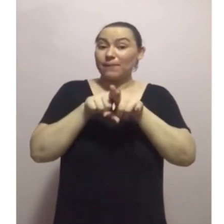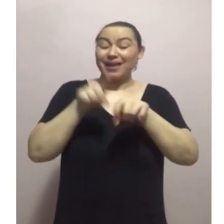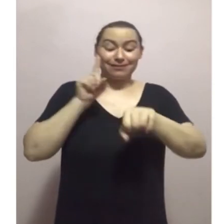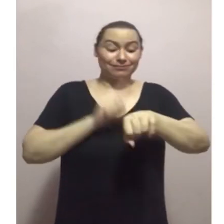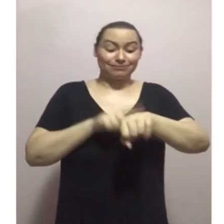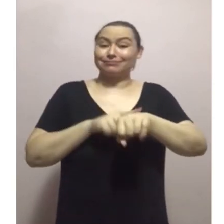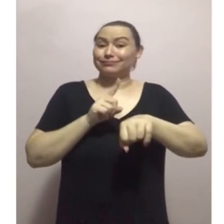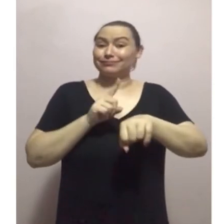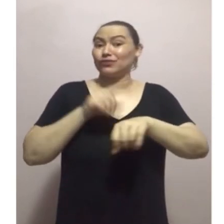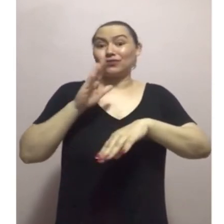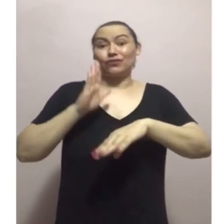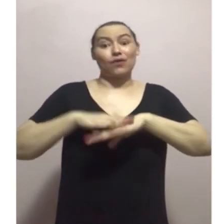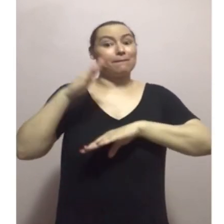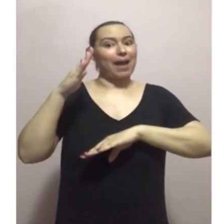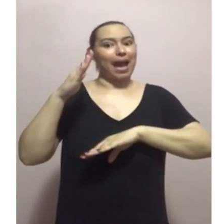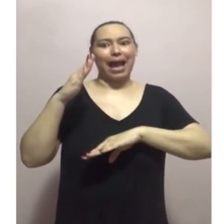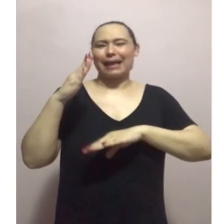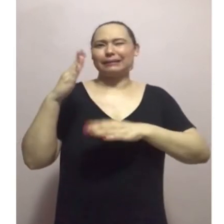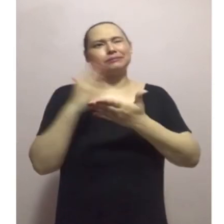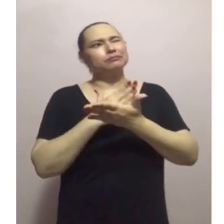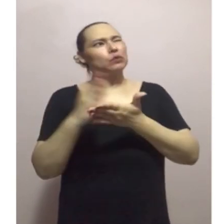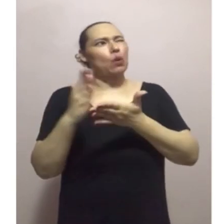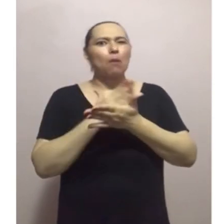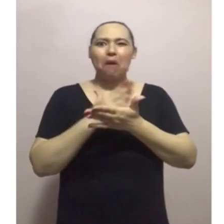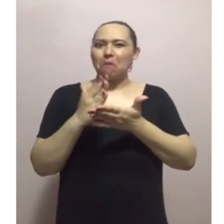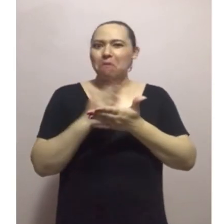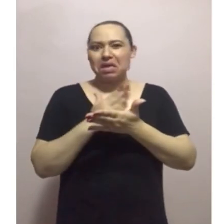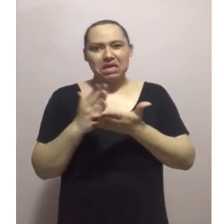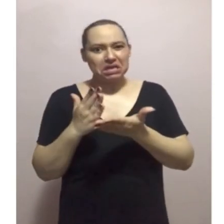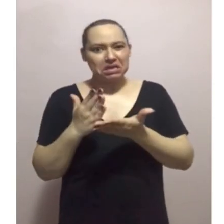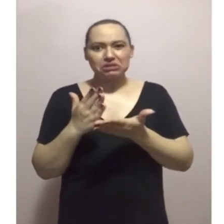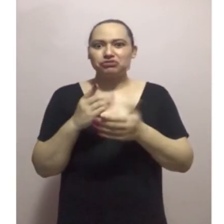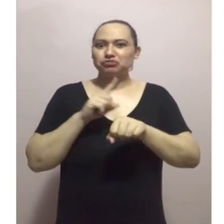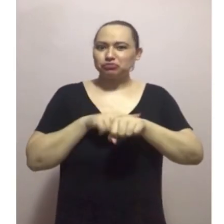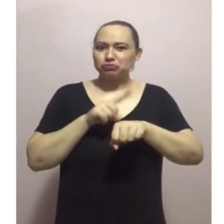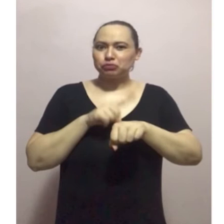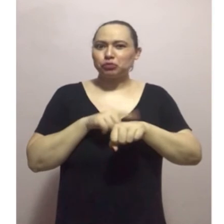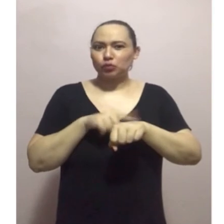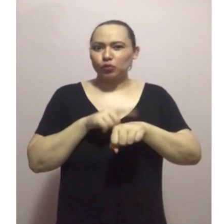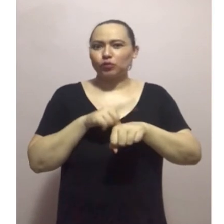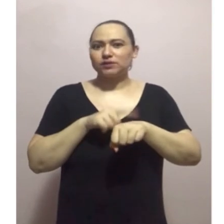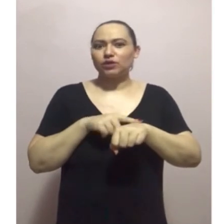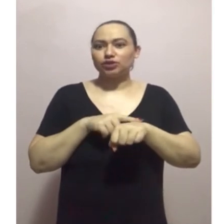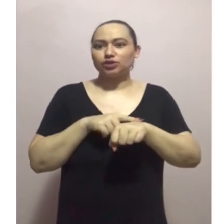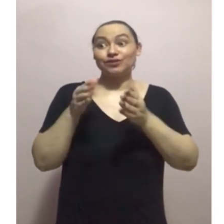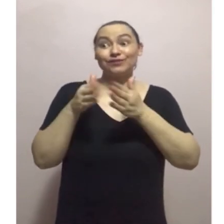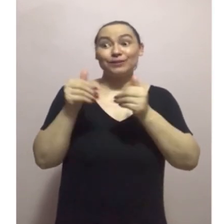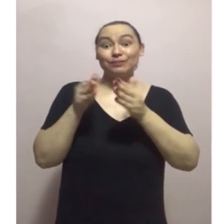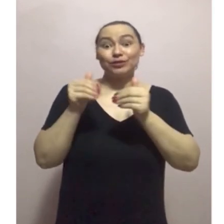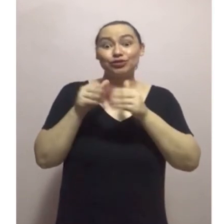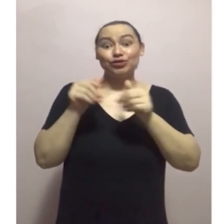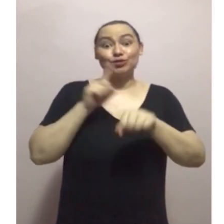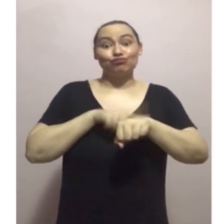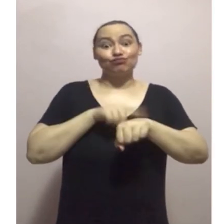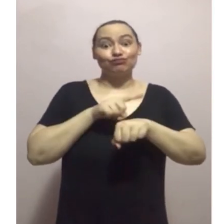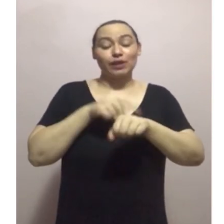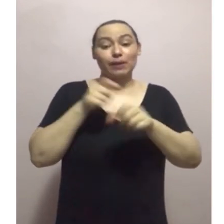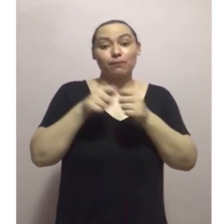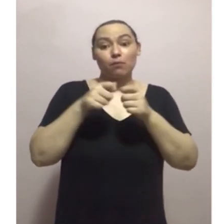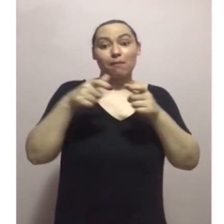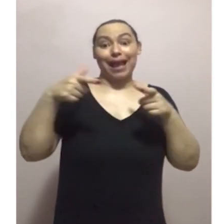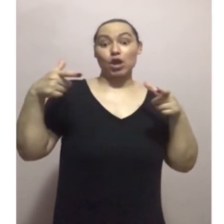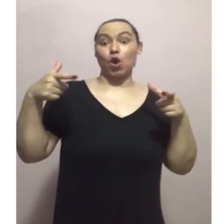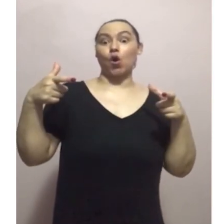do que o tempo que a gente faz normalmente por causa disso, né? Então, a gente teve que pedir um tempo maior